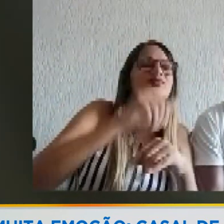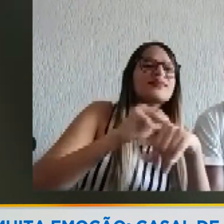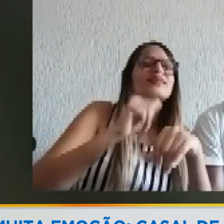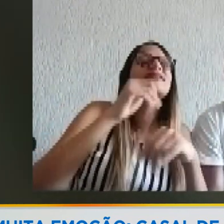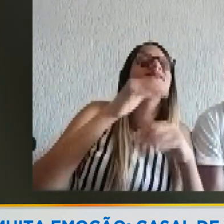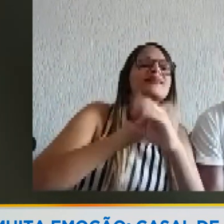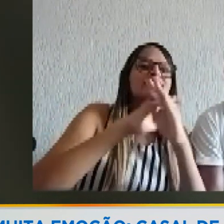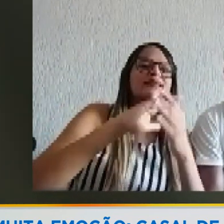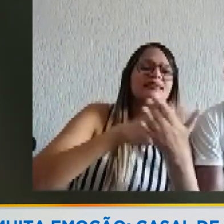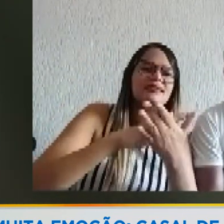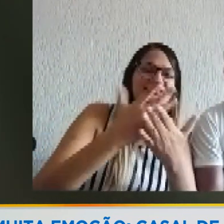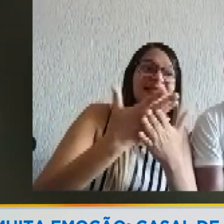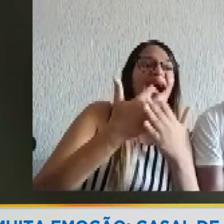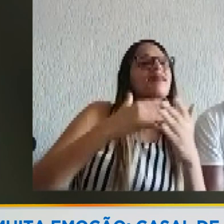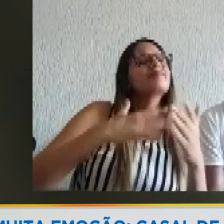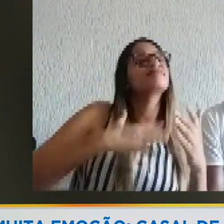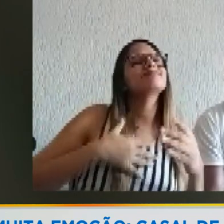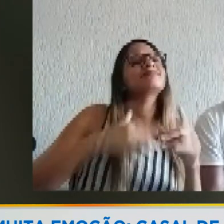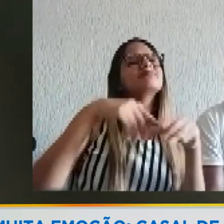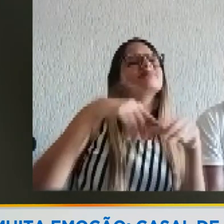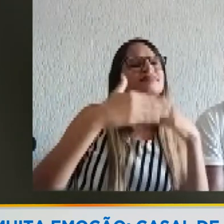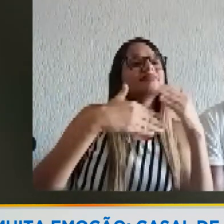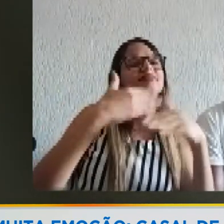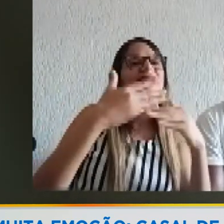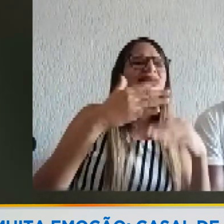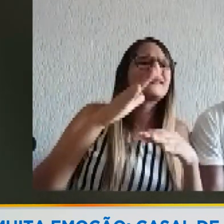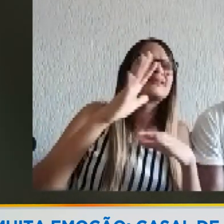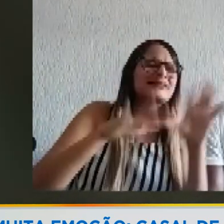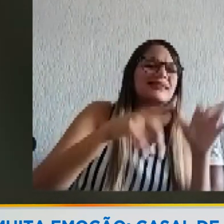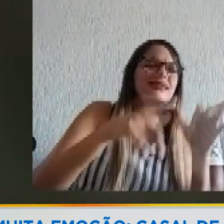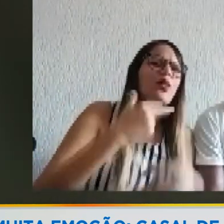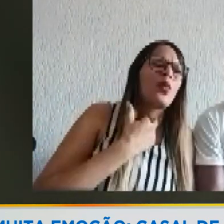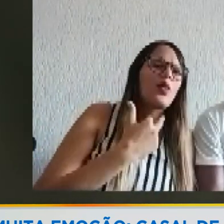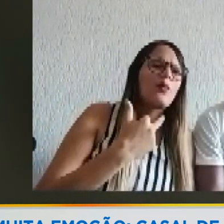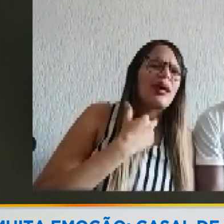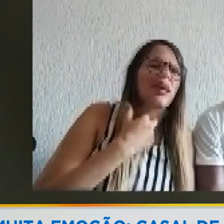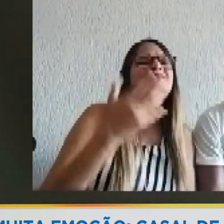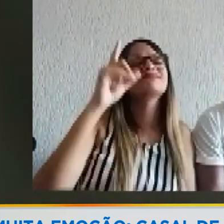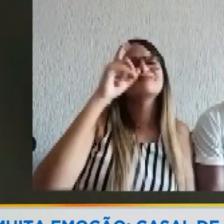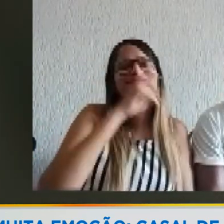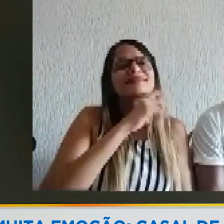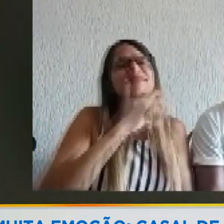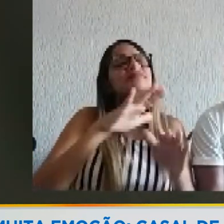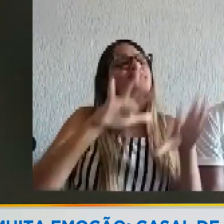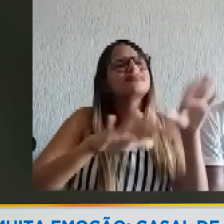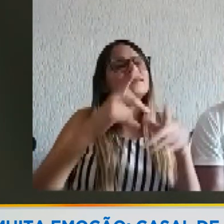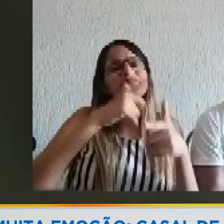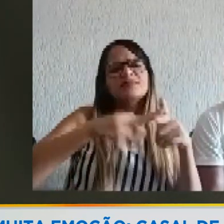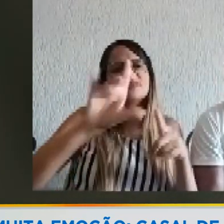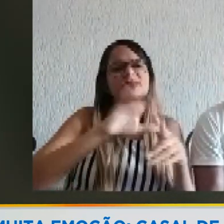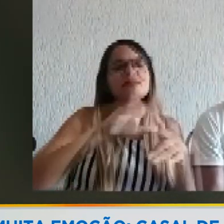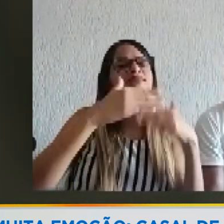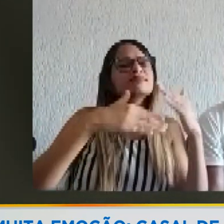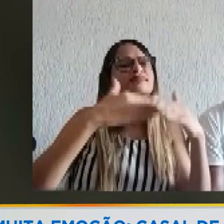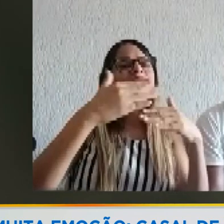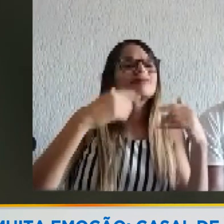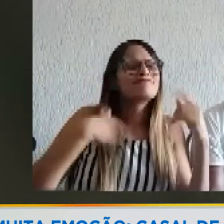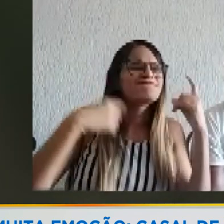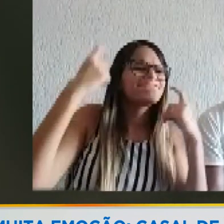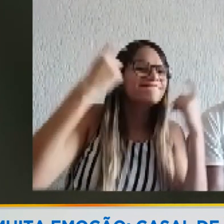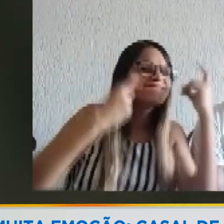essa dificuldade por não ter um intérprete, daí a Adriana, né, que sou eu, a intérprete, a gente conseguiu estar ajudando ela um pouco através